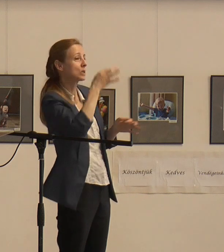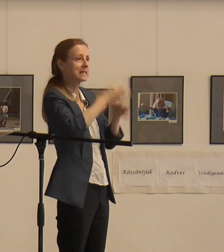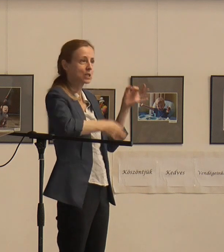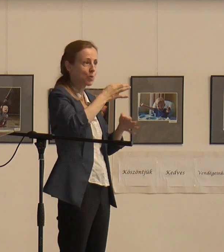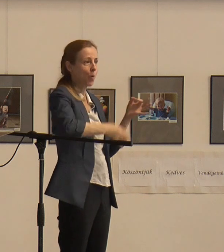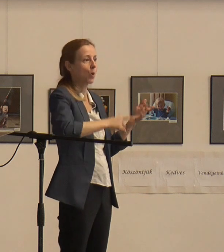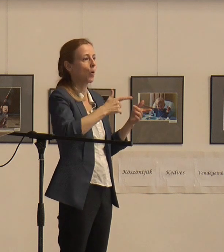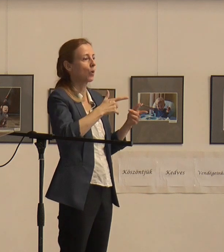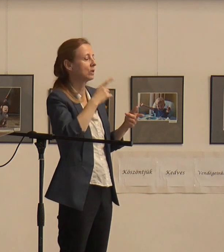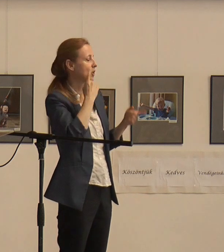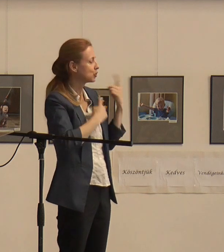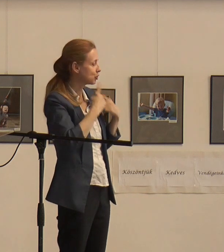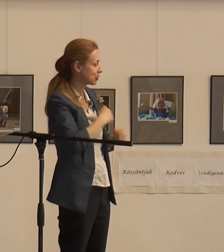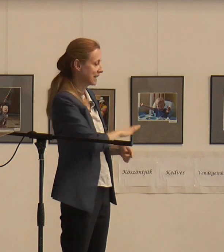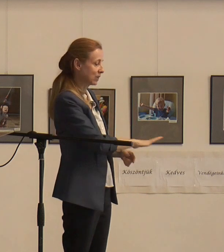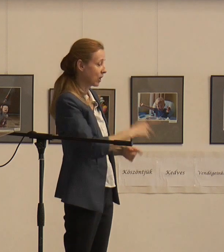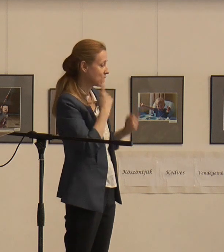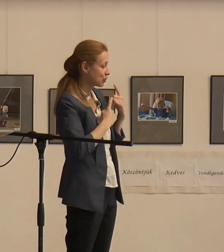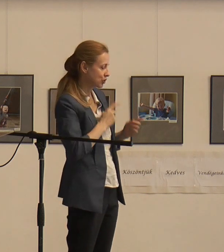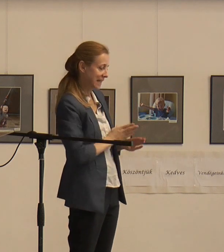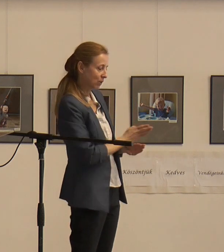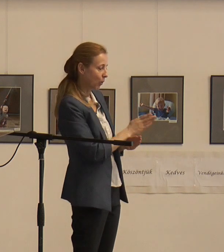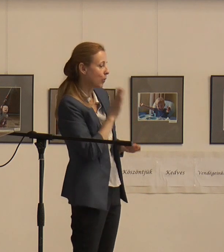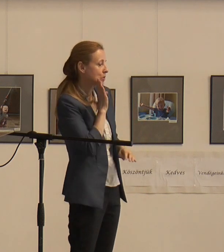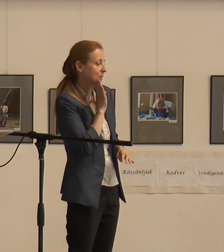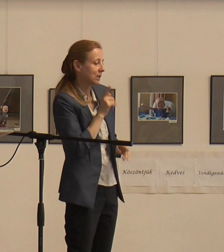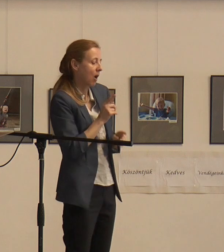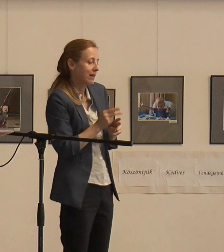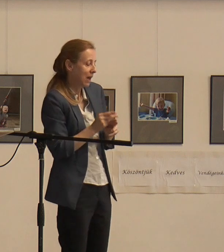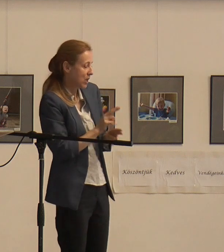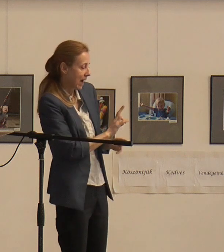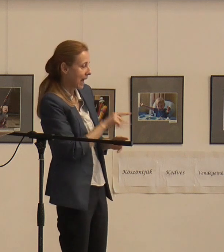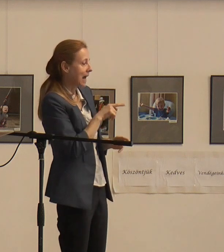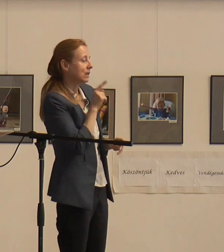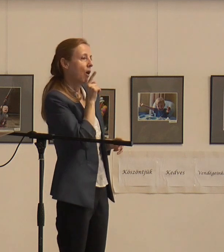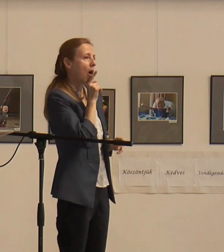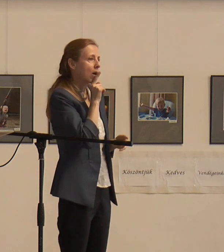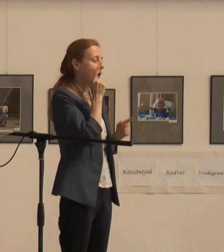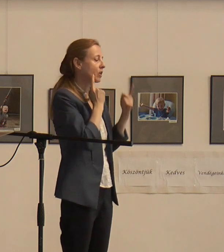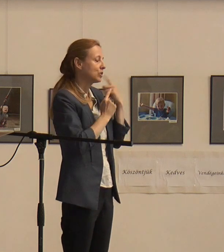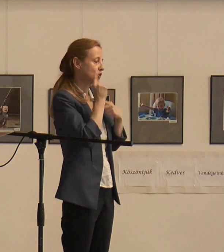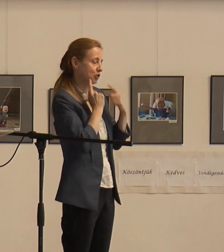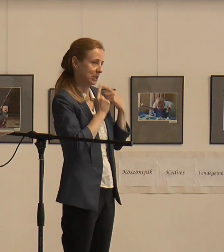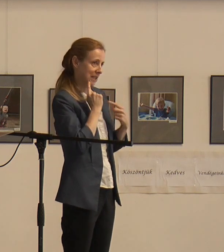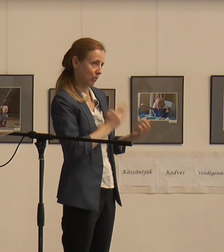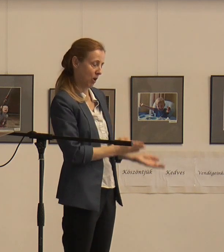szőlőt és sírokat, a sírok közt anyókát, ki halkon sírokat.